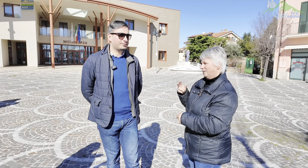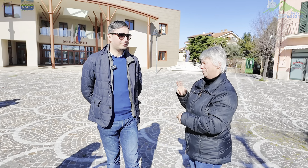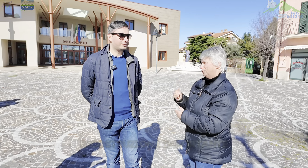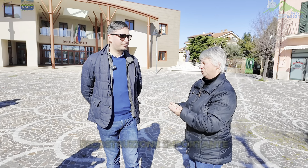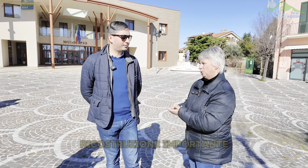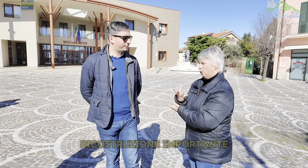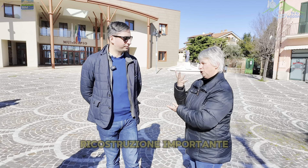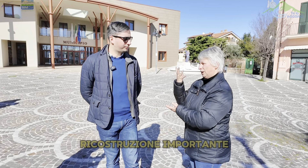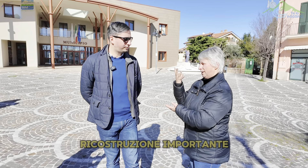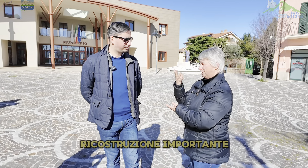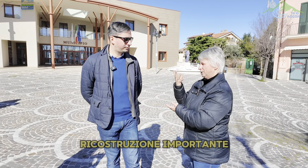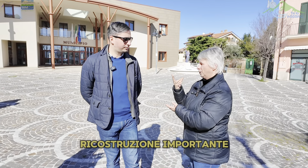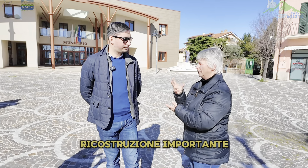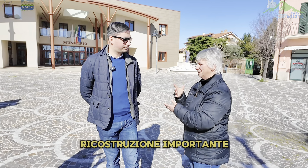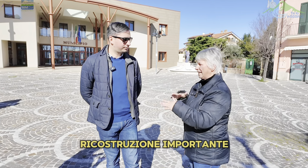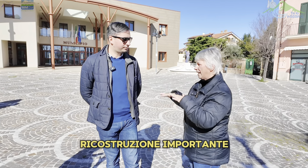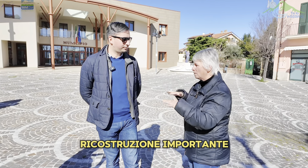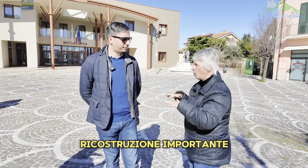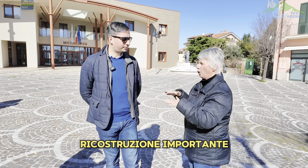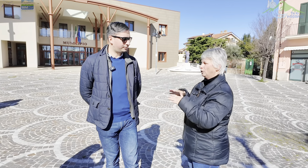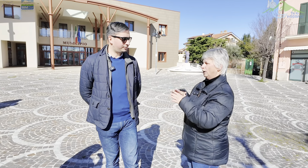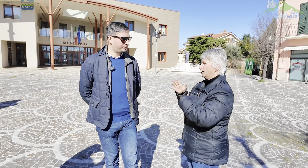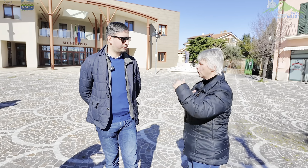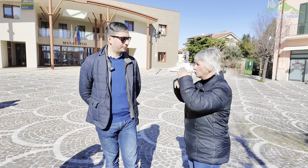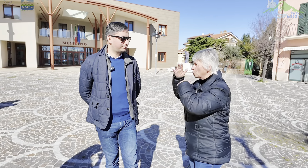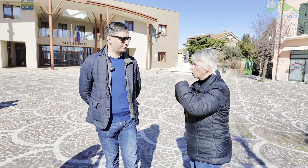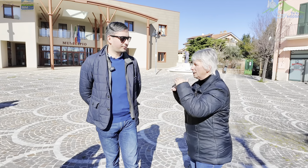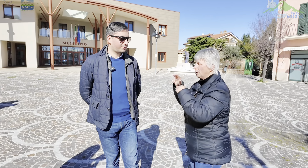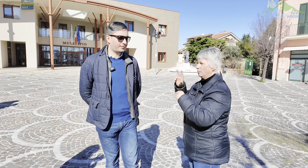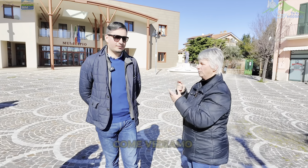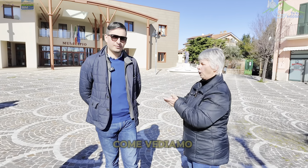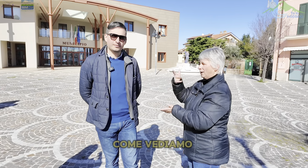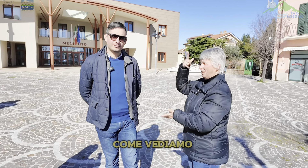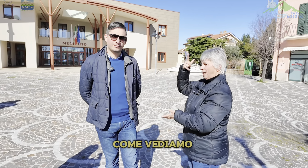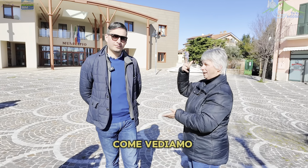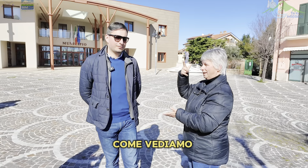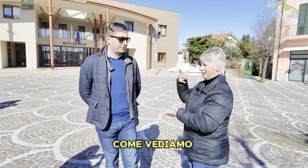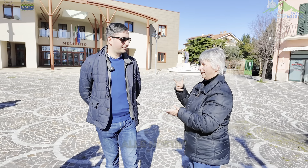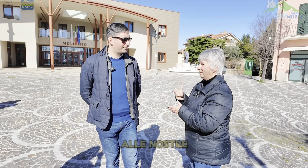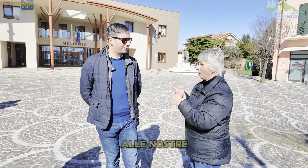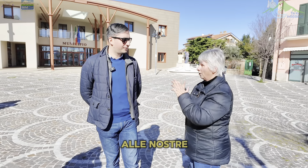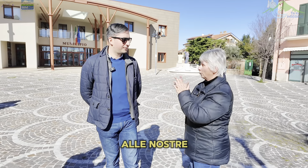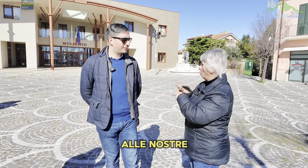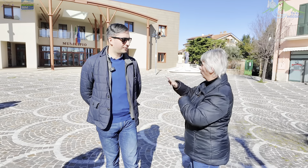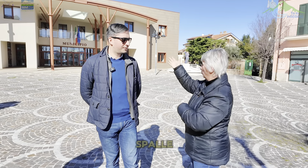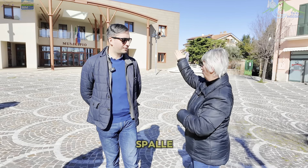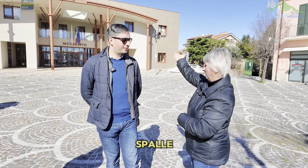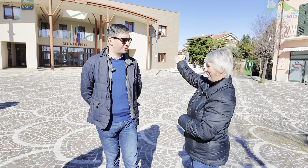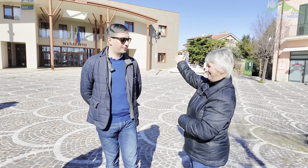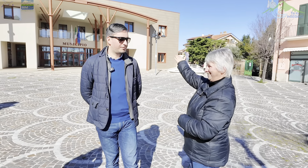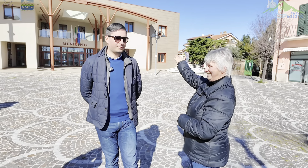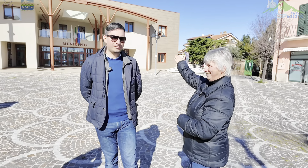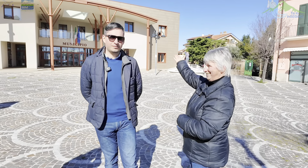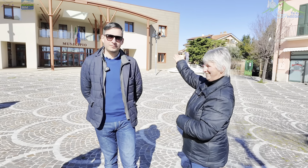una ricostruzione importante, come vediamo alle nostre